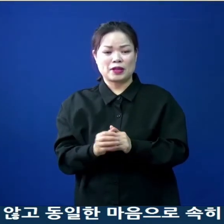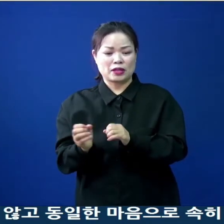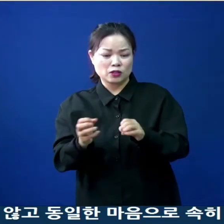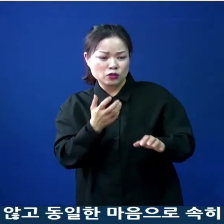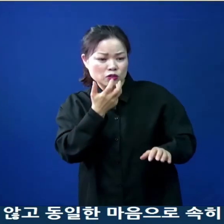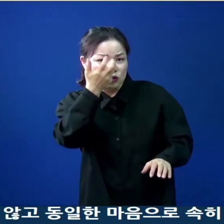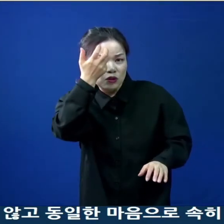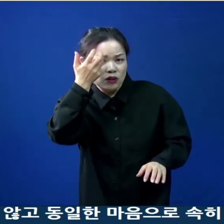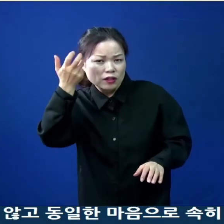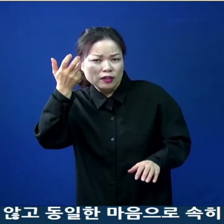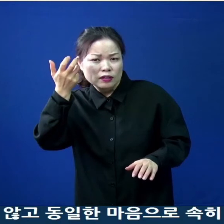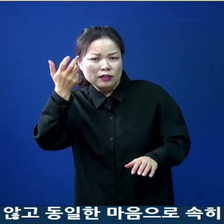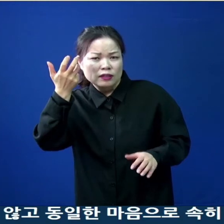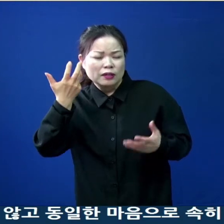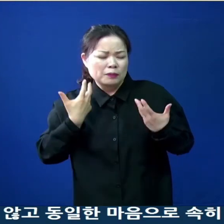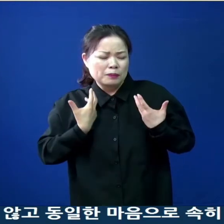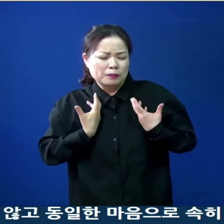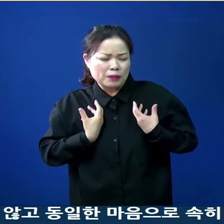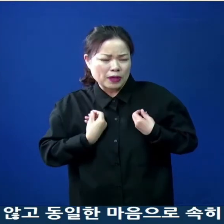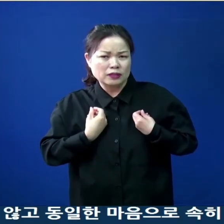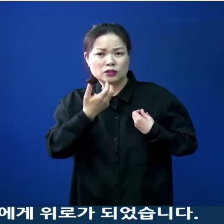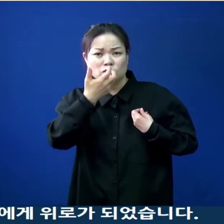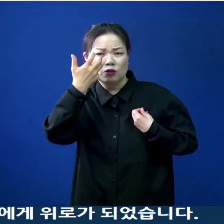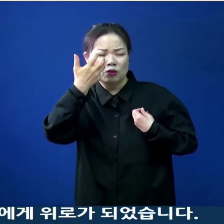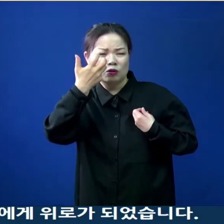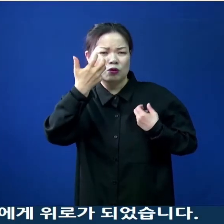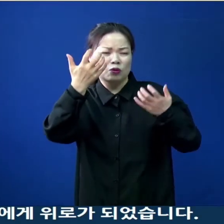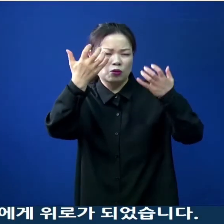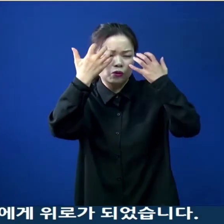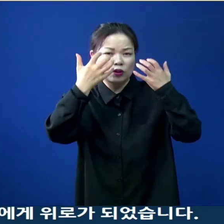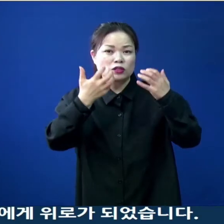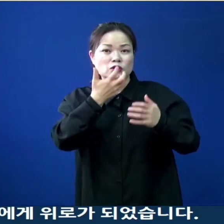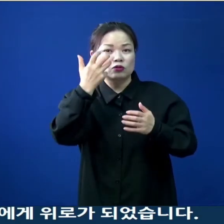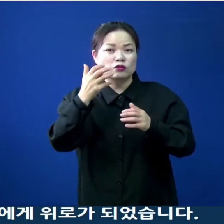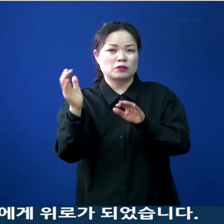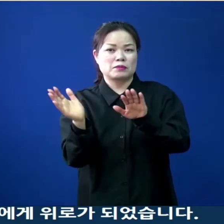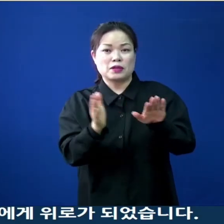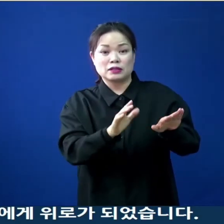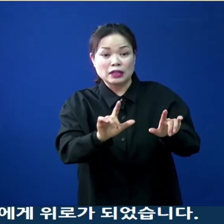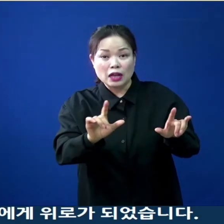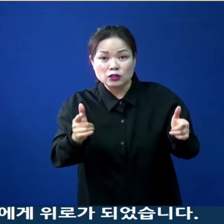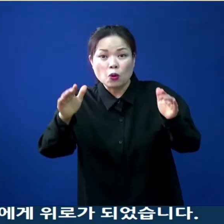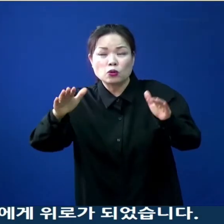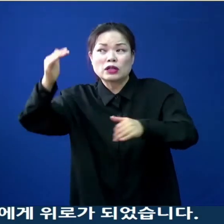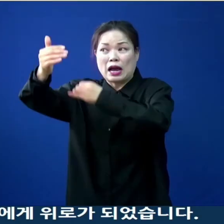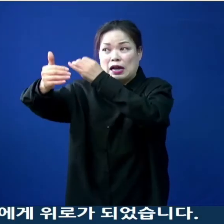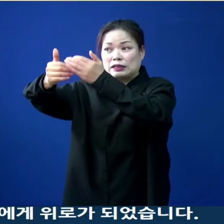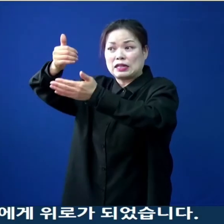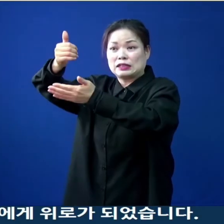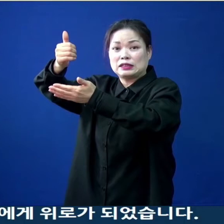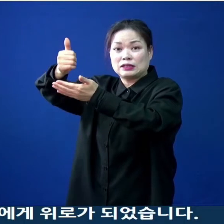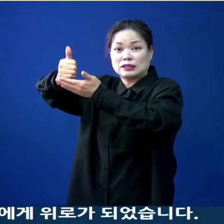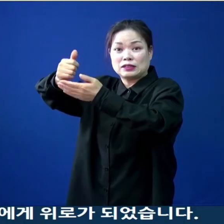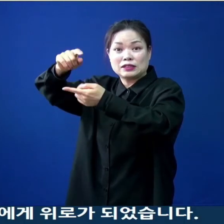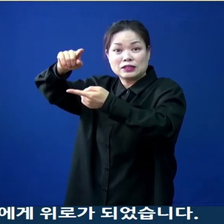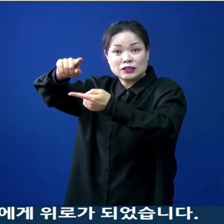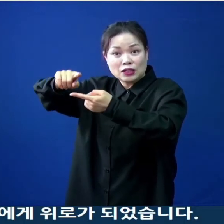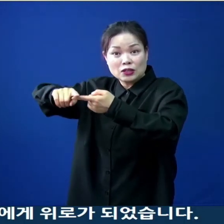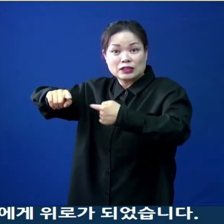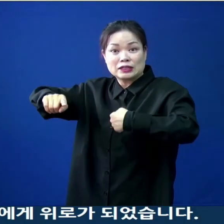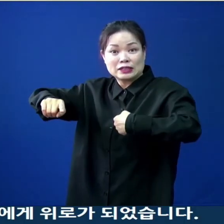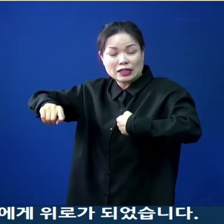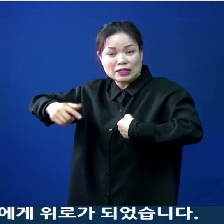잃어버린 영혼, 낭망해 있는 그 영혼, 고통가 없는 그 영혼을 외면하지 않고 오늘 하나님의 마음을 그대로 담고